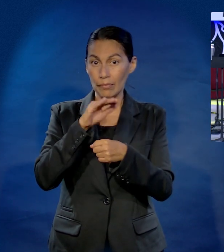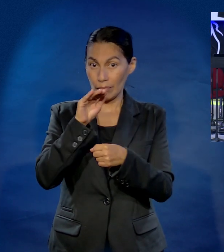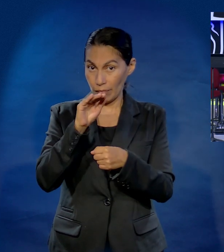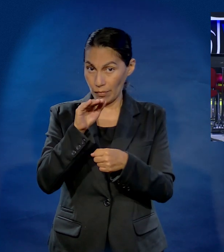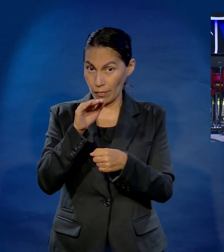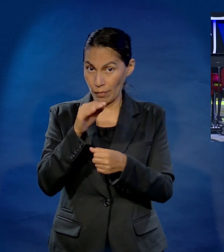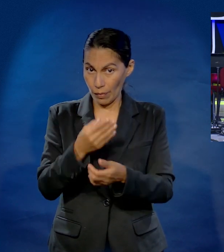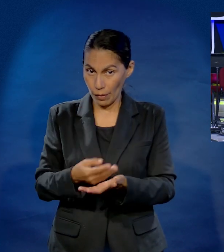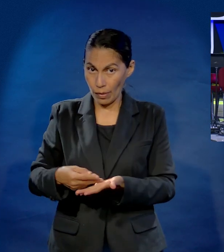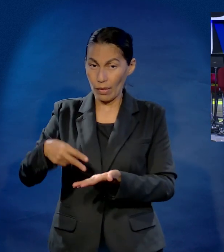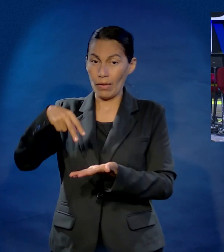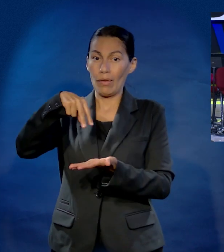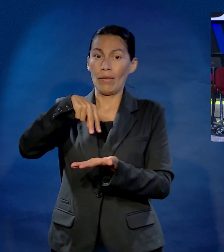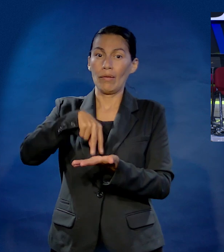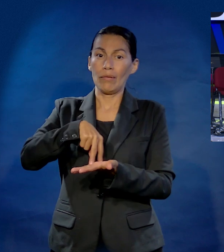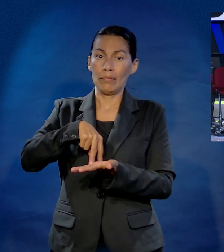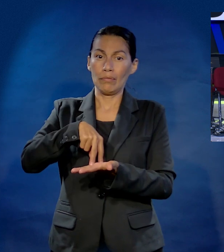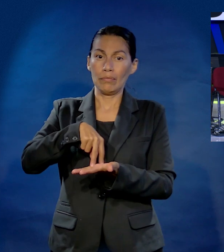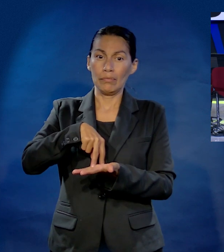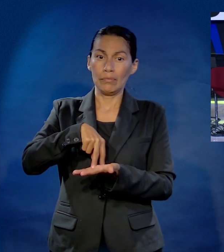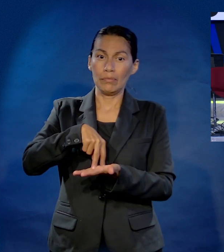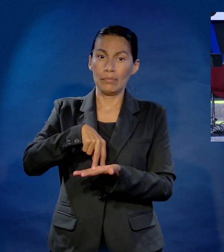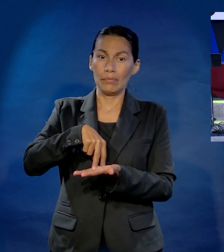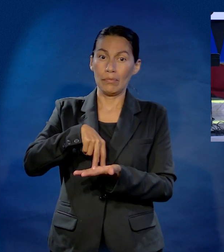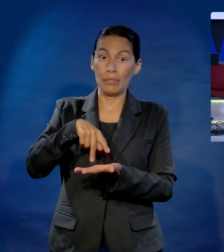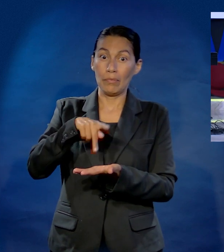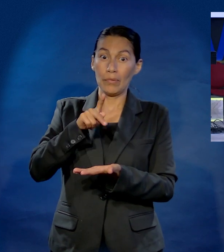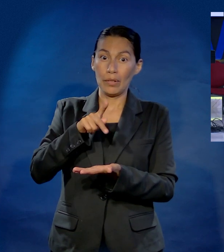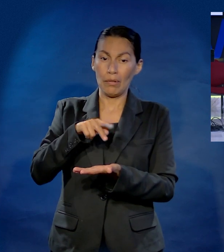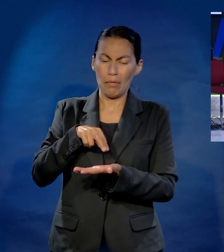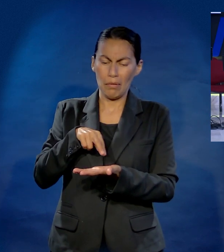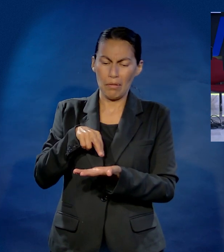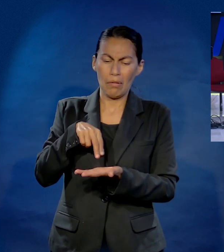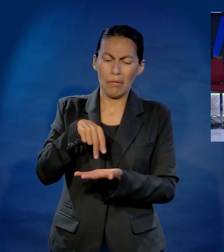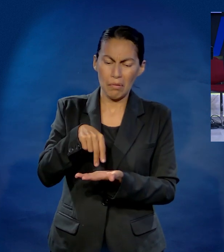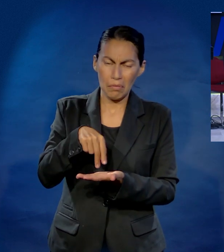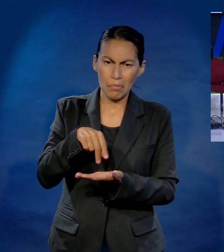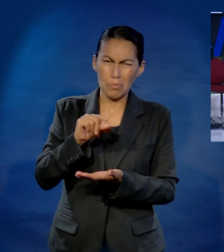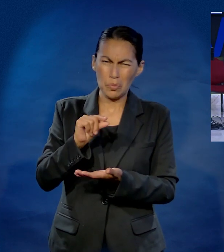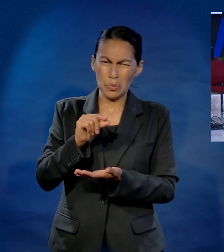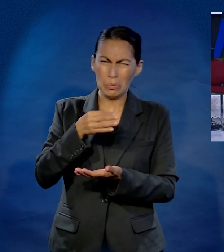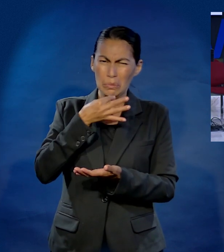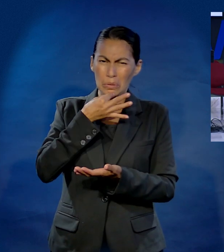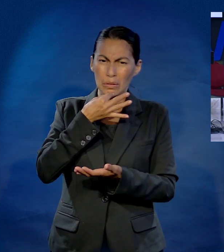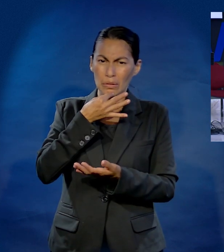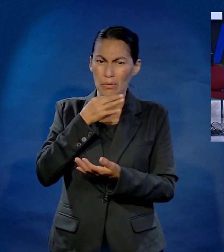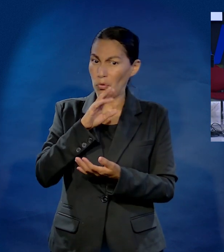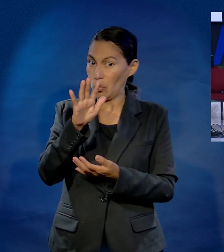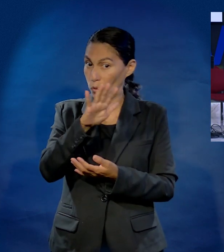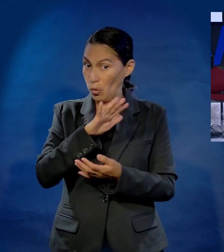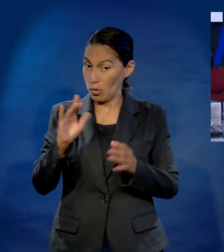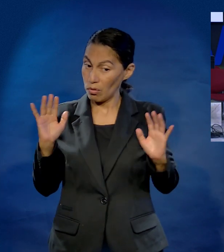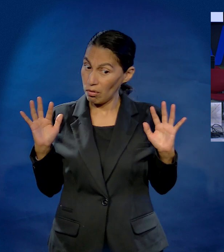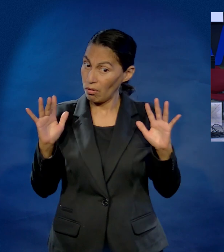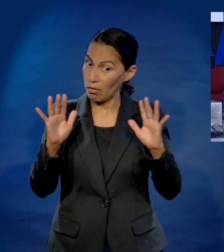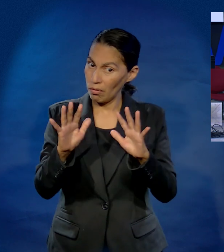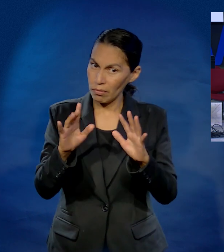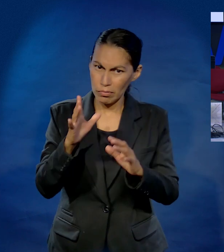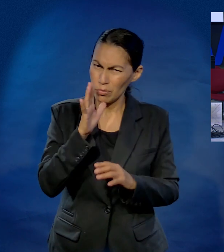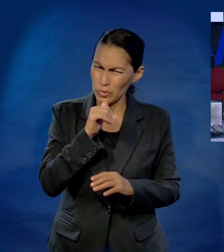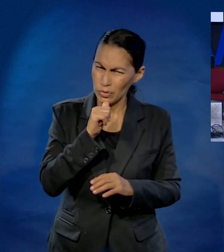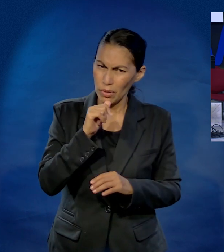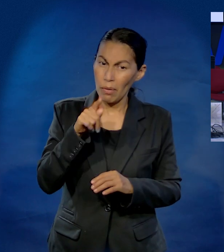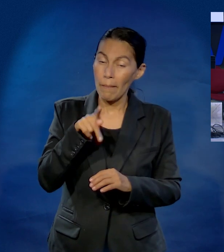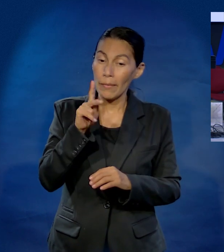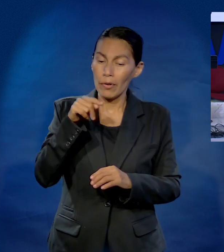Es ponerte en pie, pero es avanzar un poquito, aunque sea un poquito. No pueden venir todos, pero